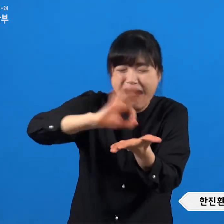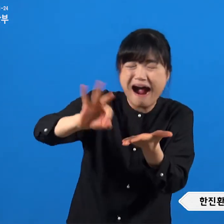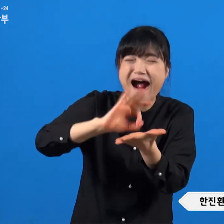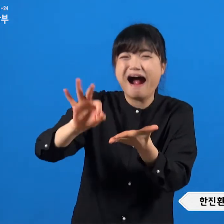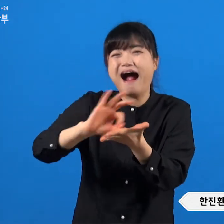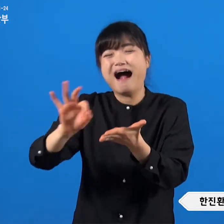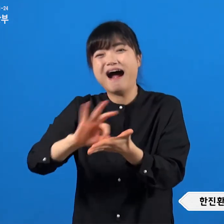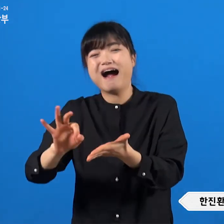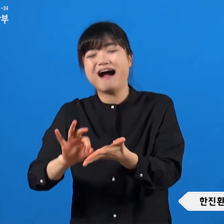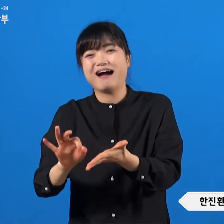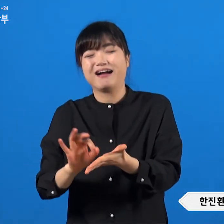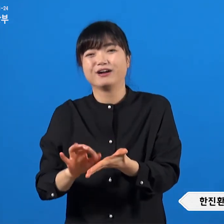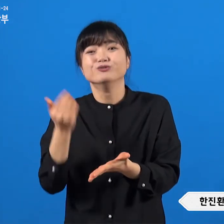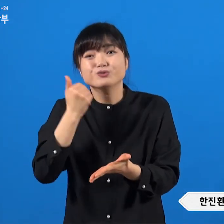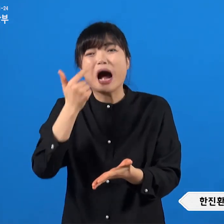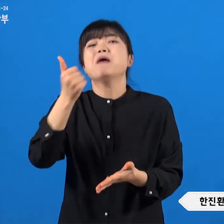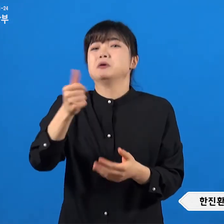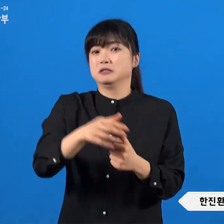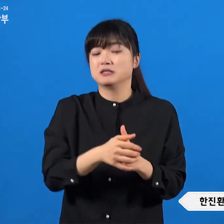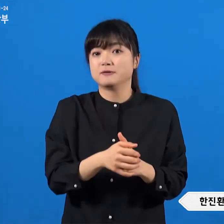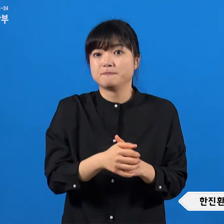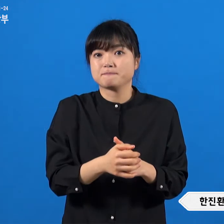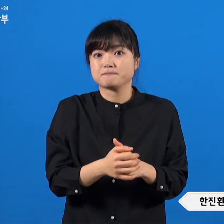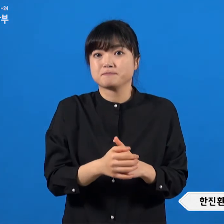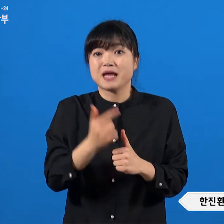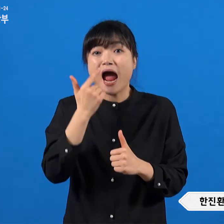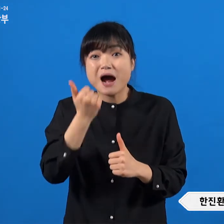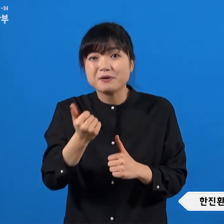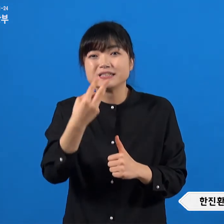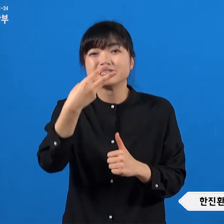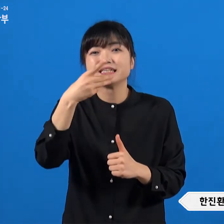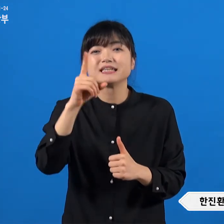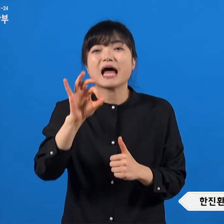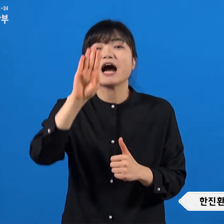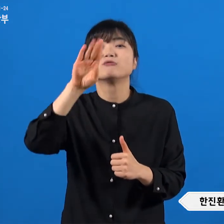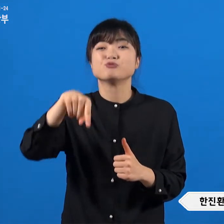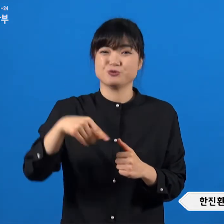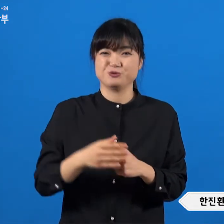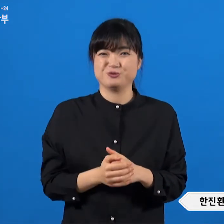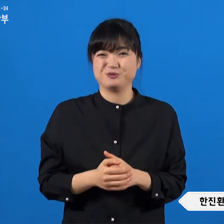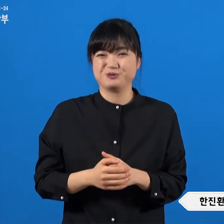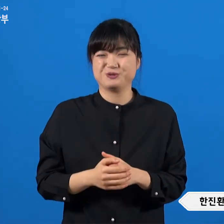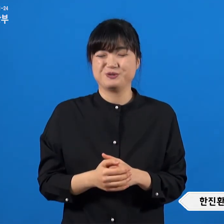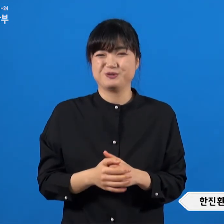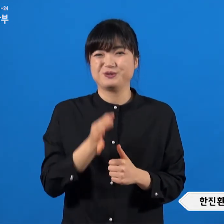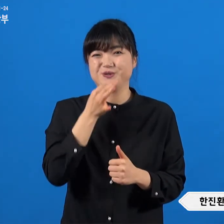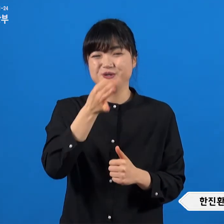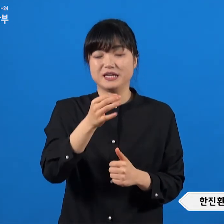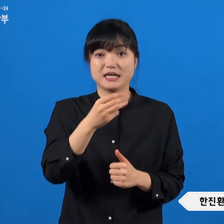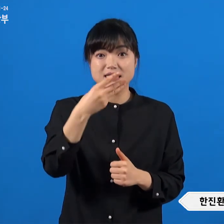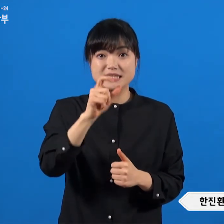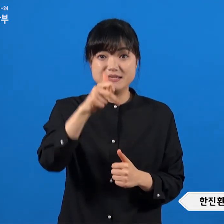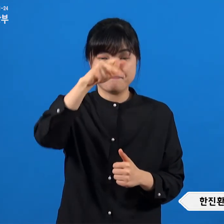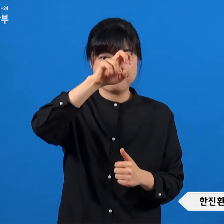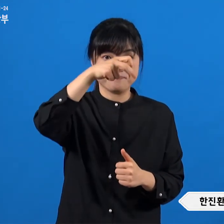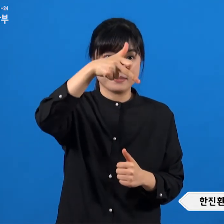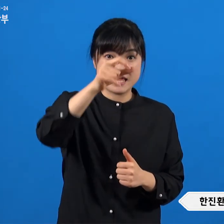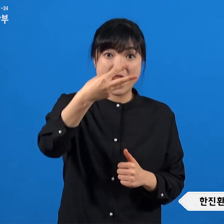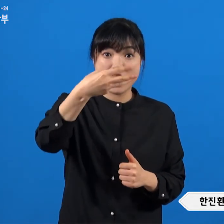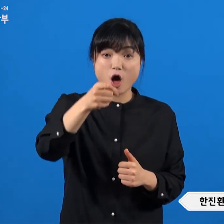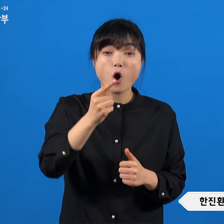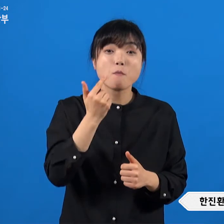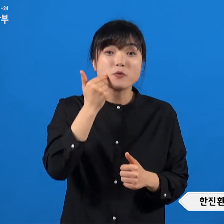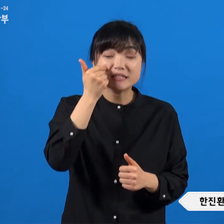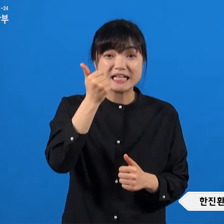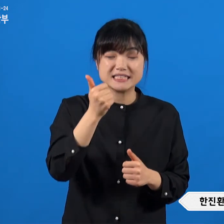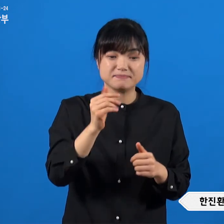그래서 아버지도 탕부입니다. 미국의 팀 켈러 목사님은 자기 책